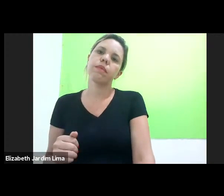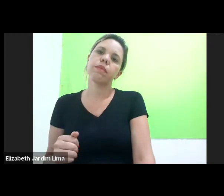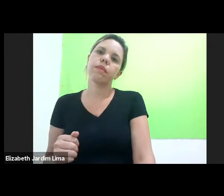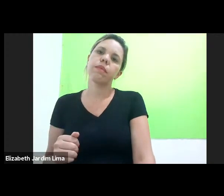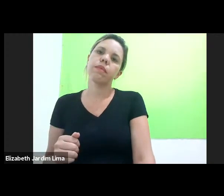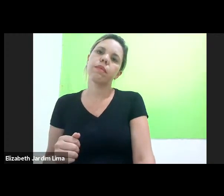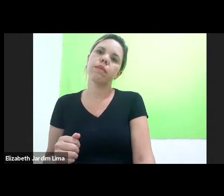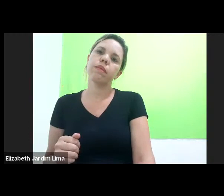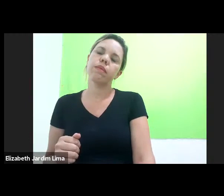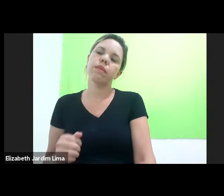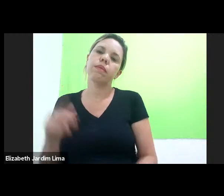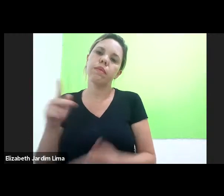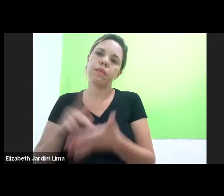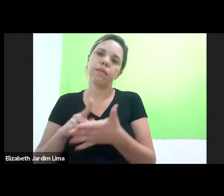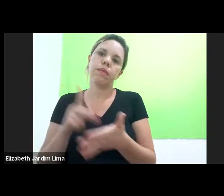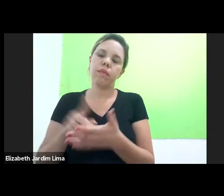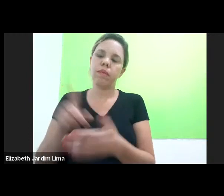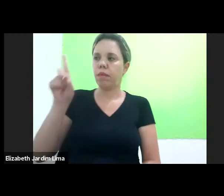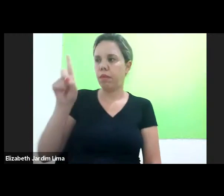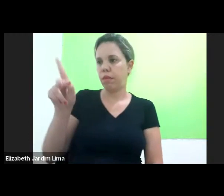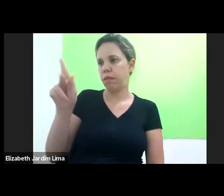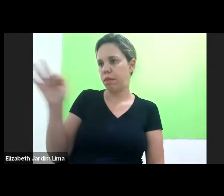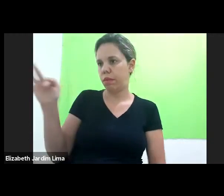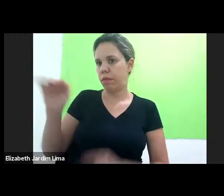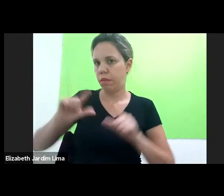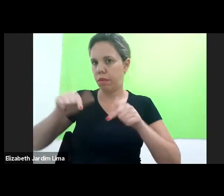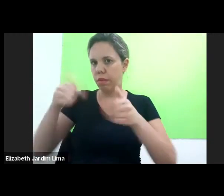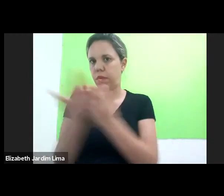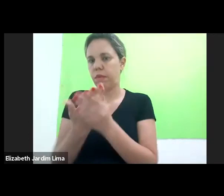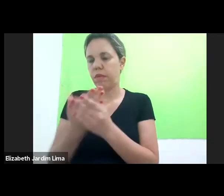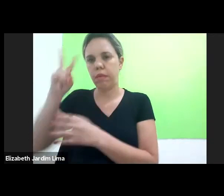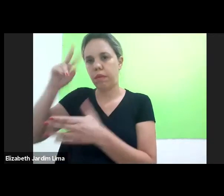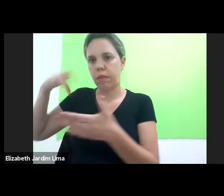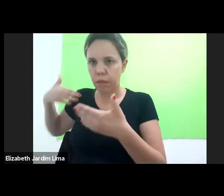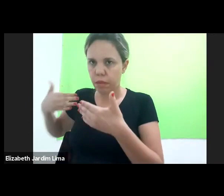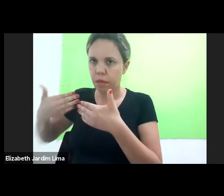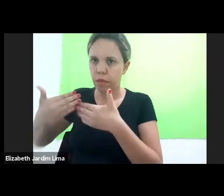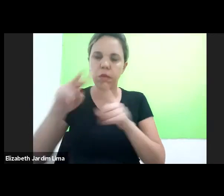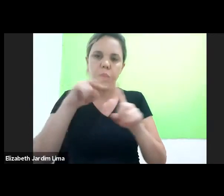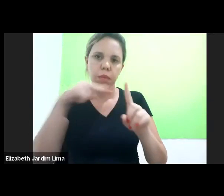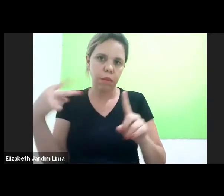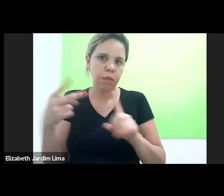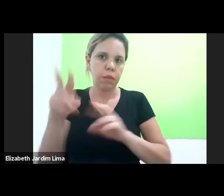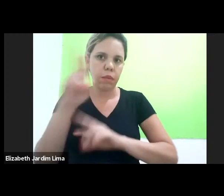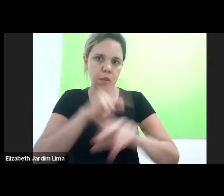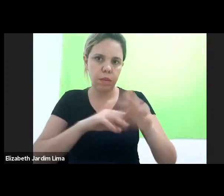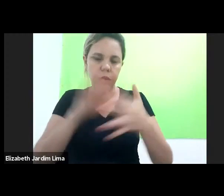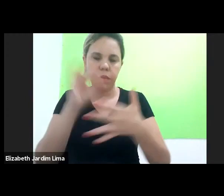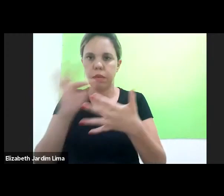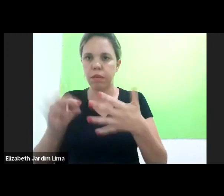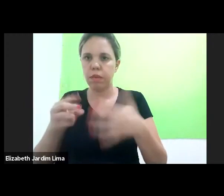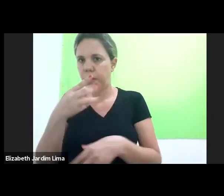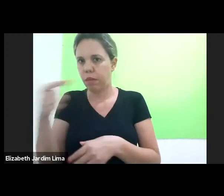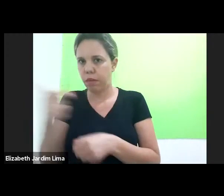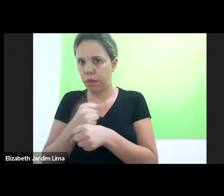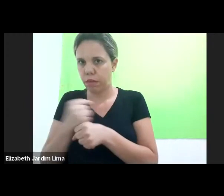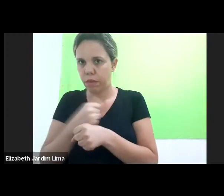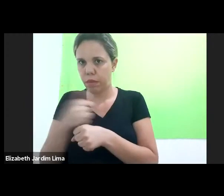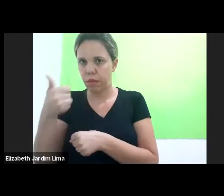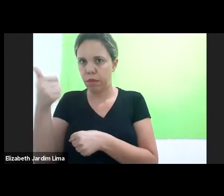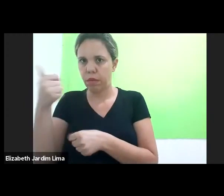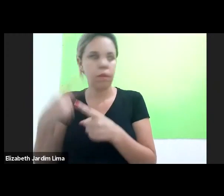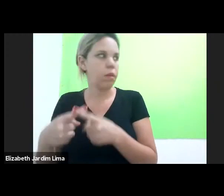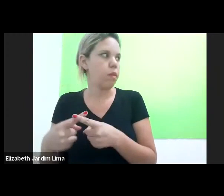na verdade, a DPF ela é uma ação histórica em diversos aspectos, né? Passado 32 anos, é a primeira vez que